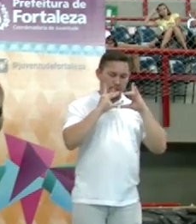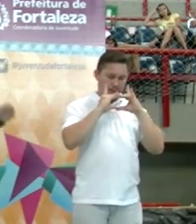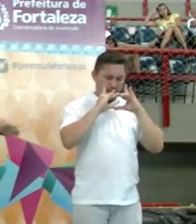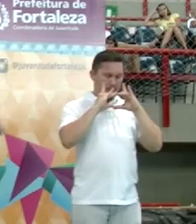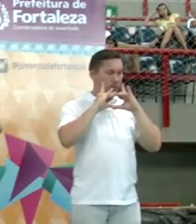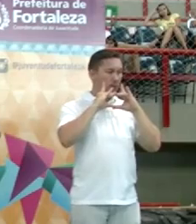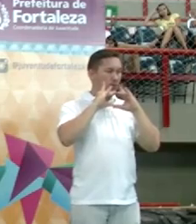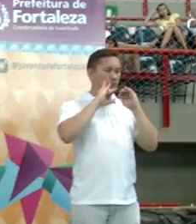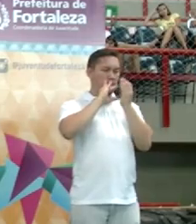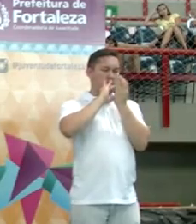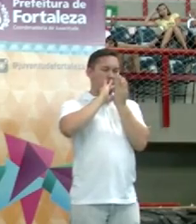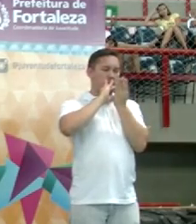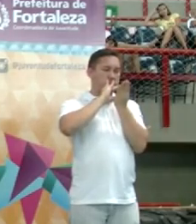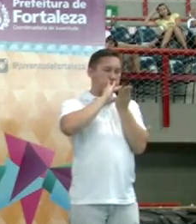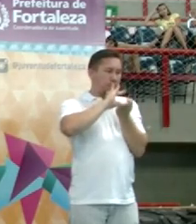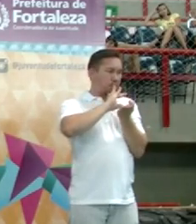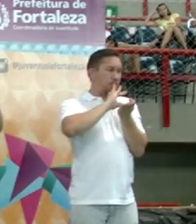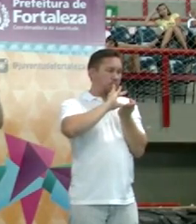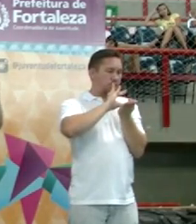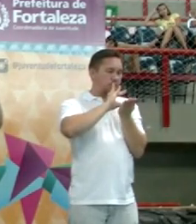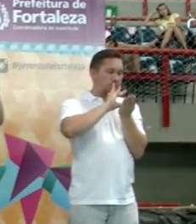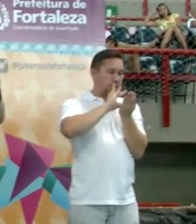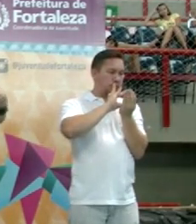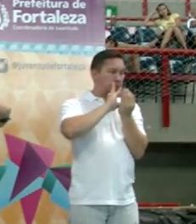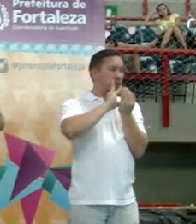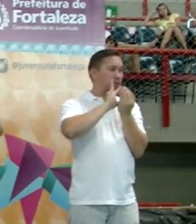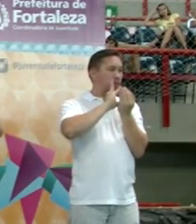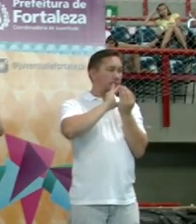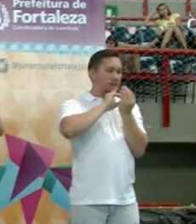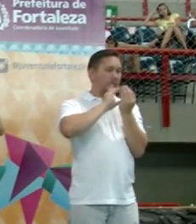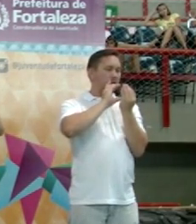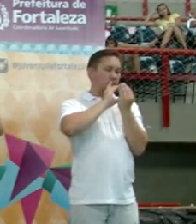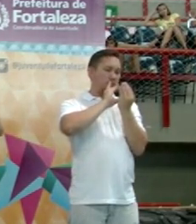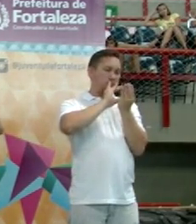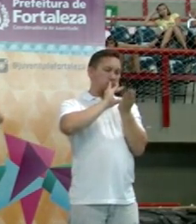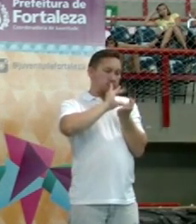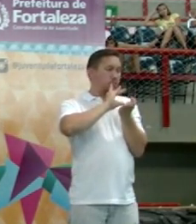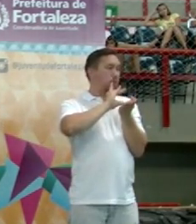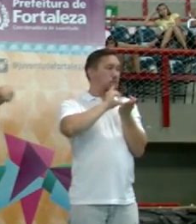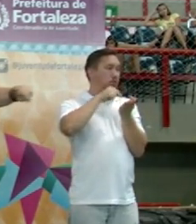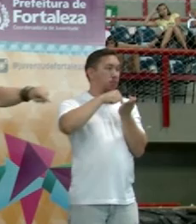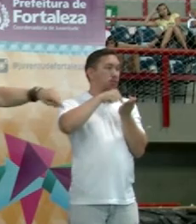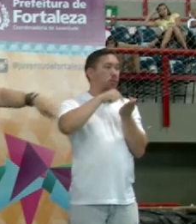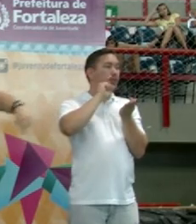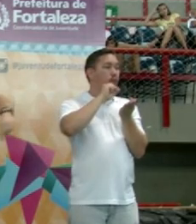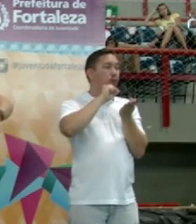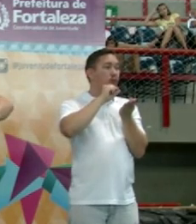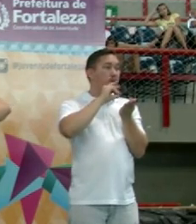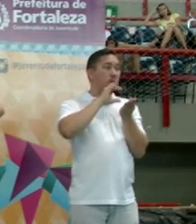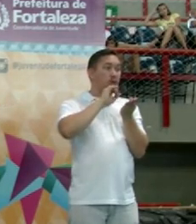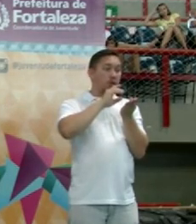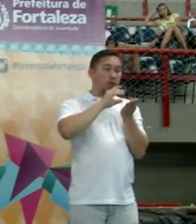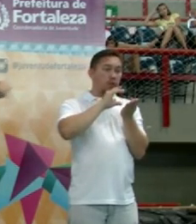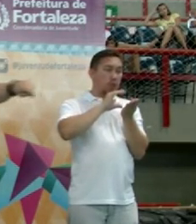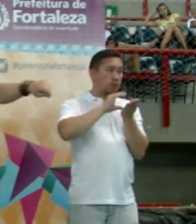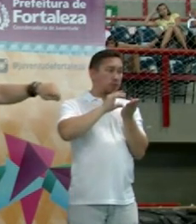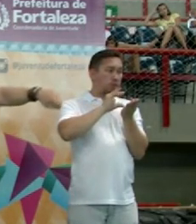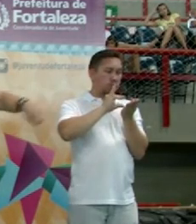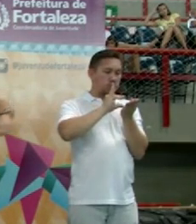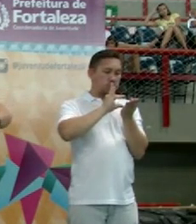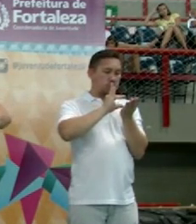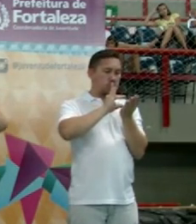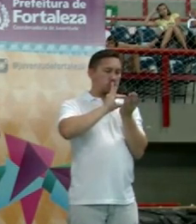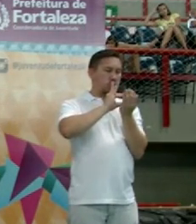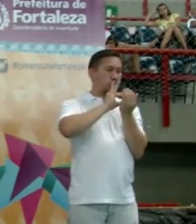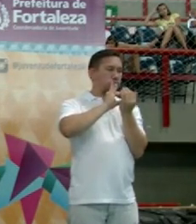poder você passar. Detalhe, essa ponte, beleza? Se ela não te levantada, você não